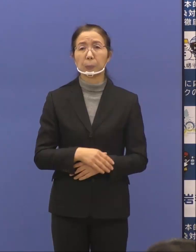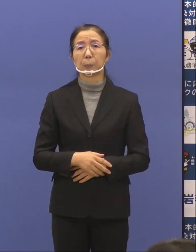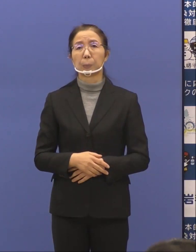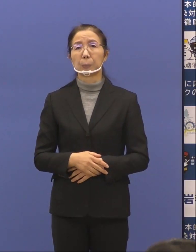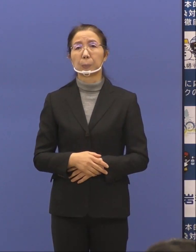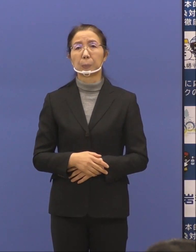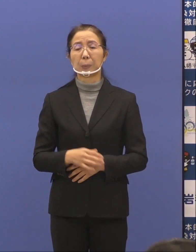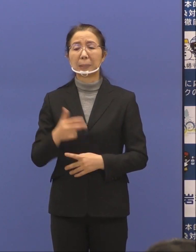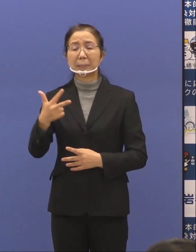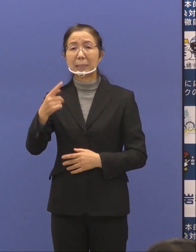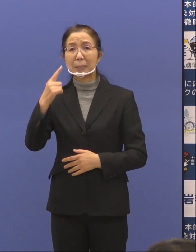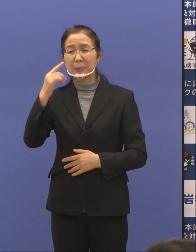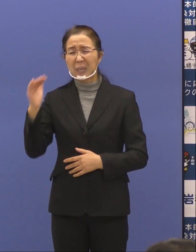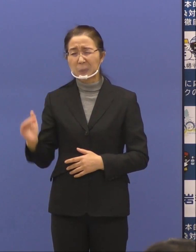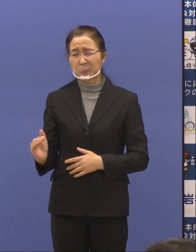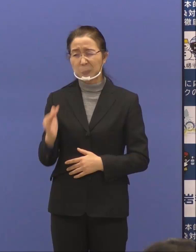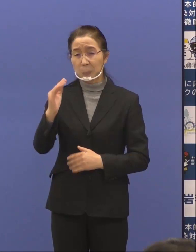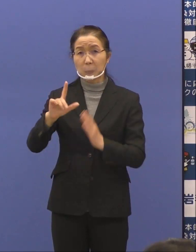第7波で、